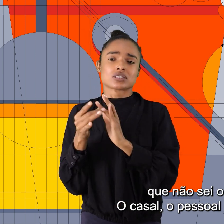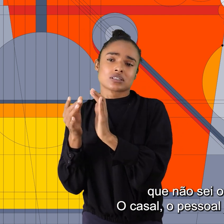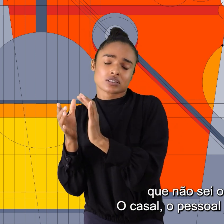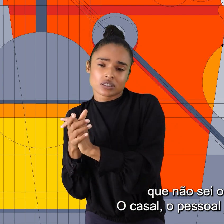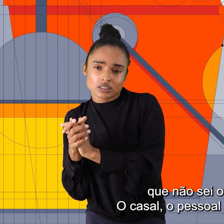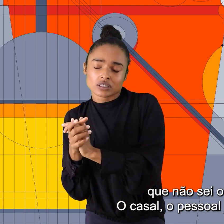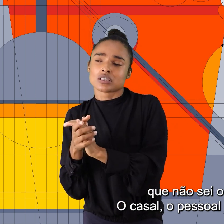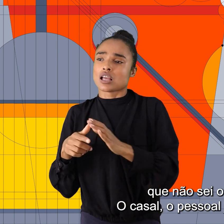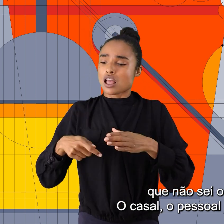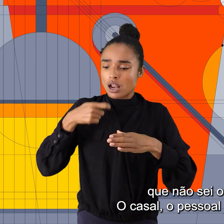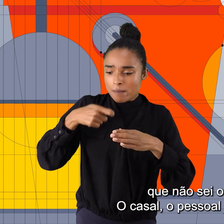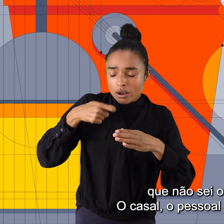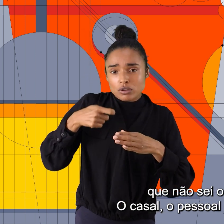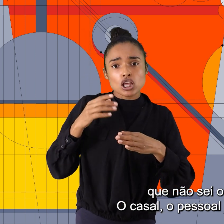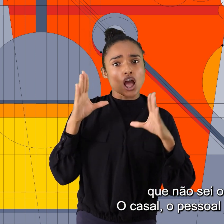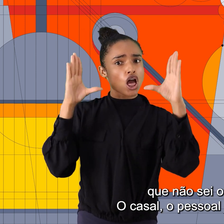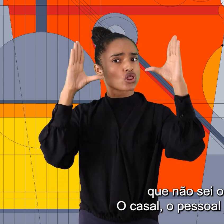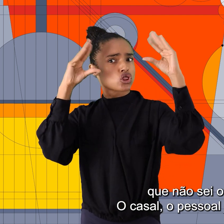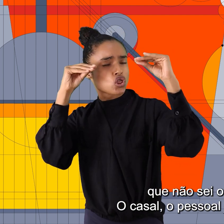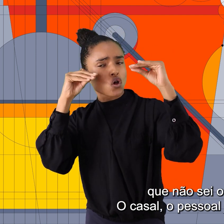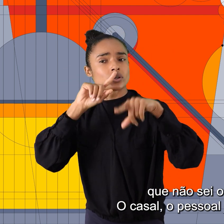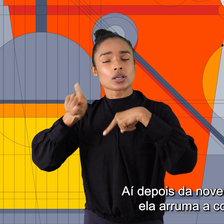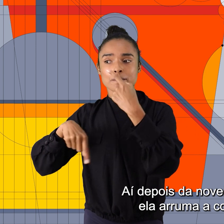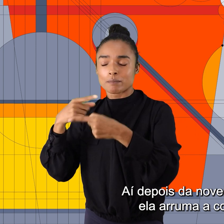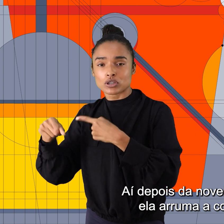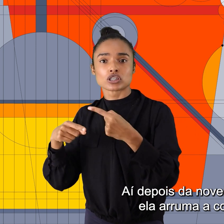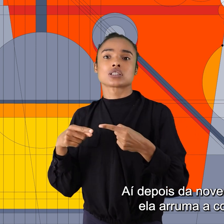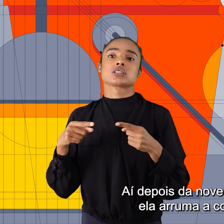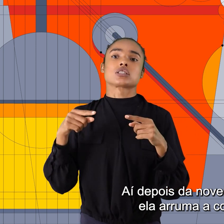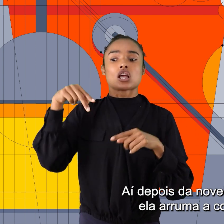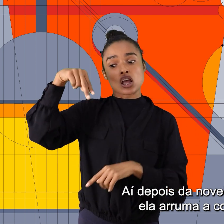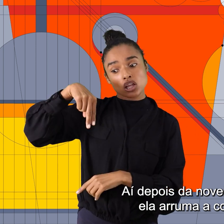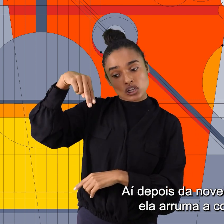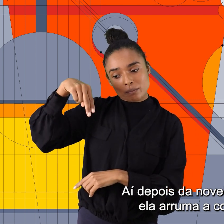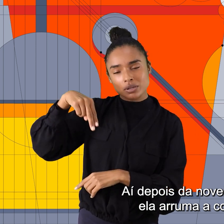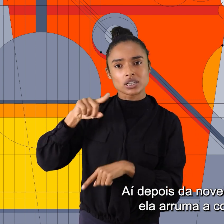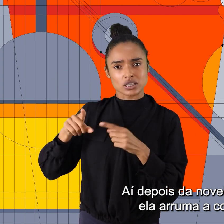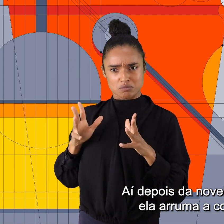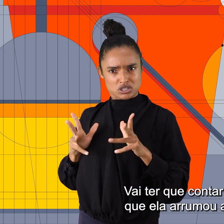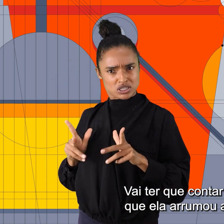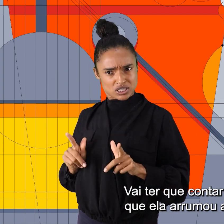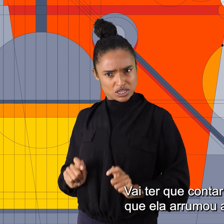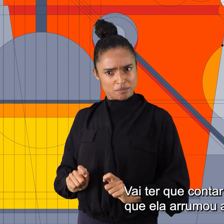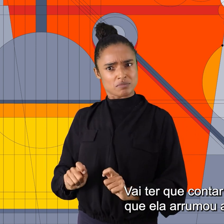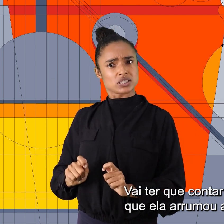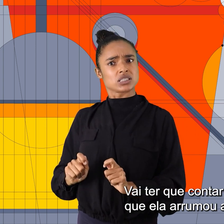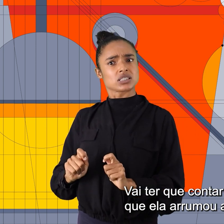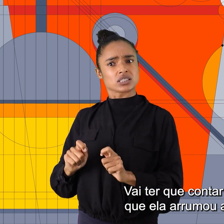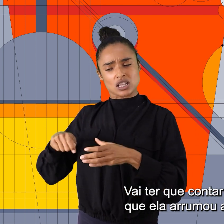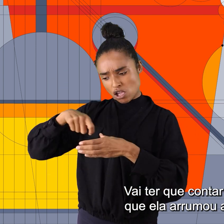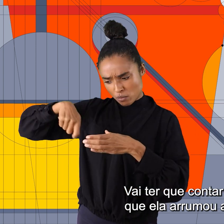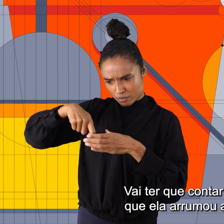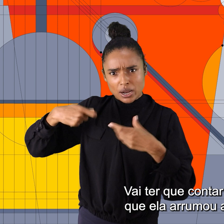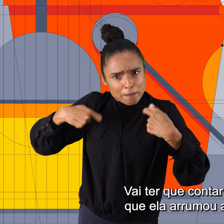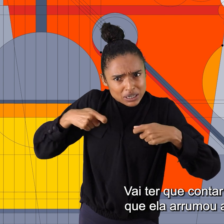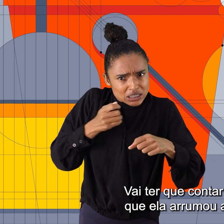quê, o casal, o pessoal jantou e tal. Aí depois da novela ela vem, ela arruma a cozinha. Vai ter que contar essa hora